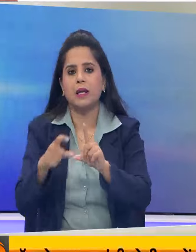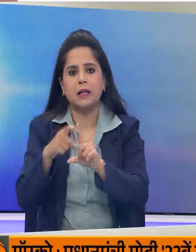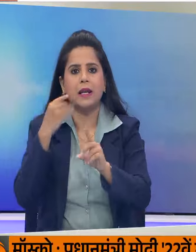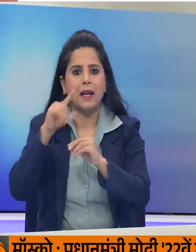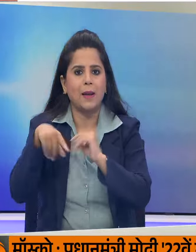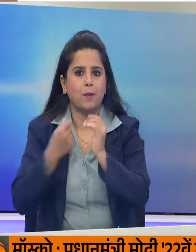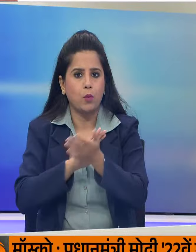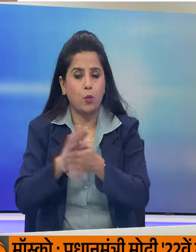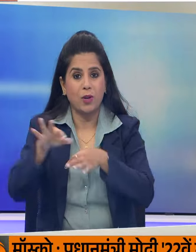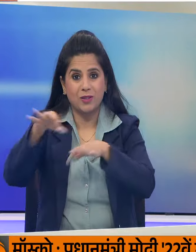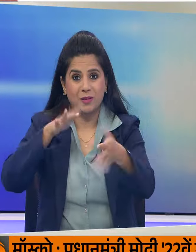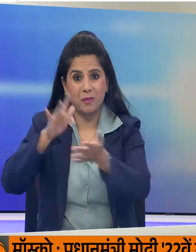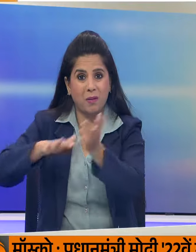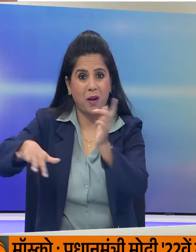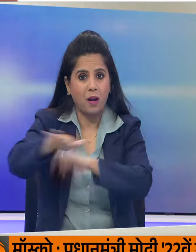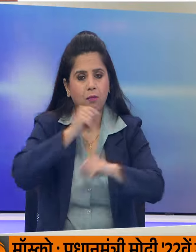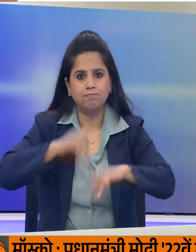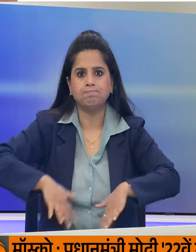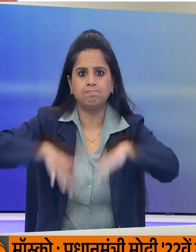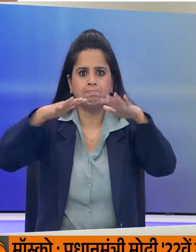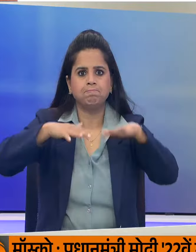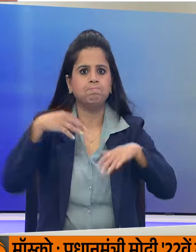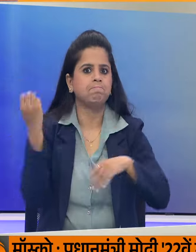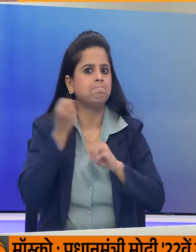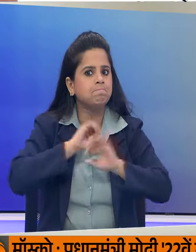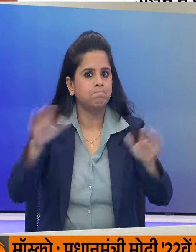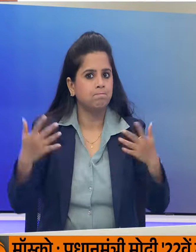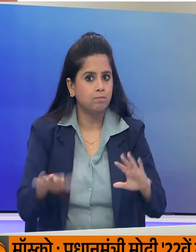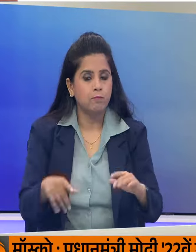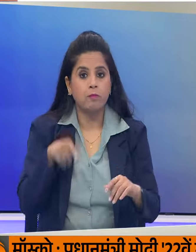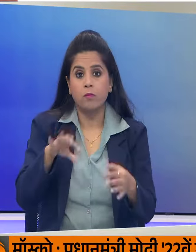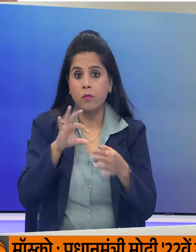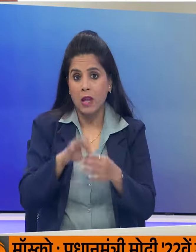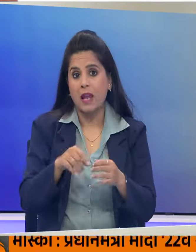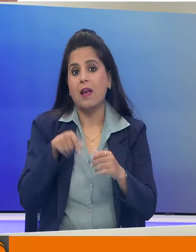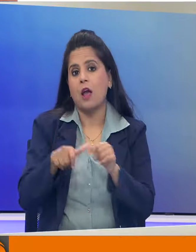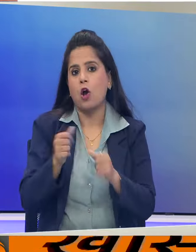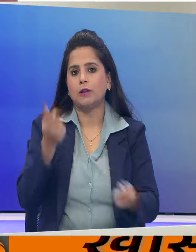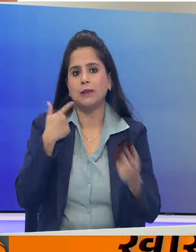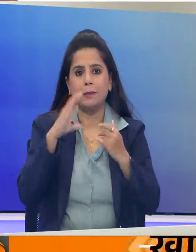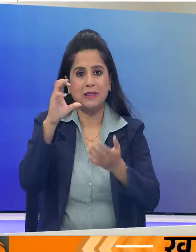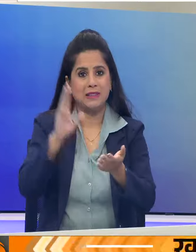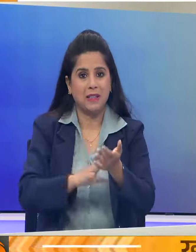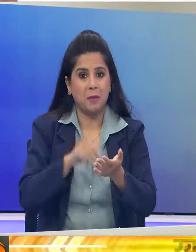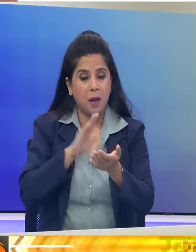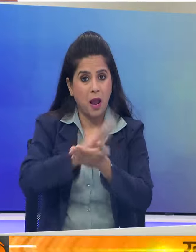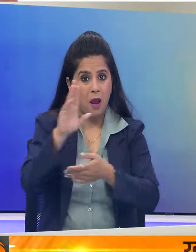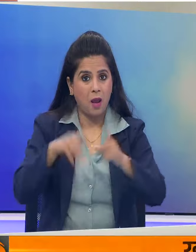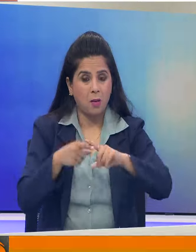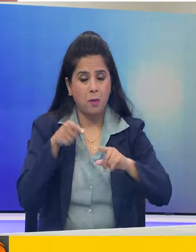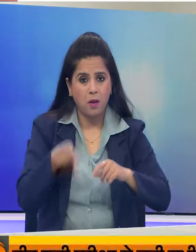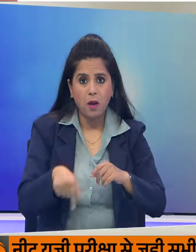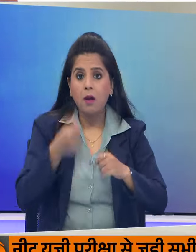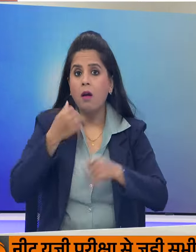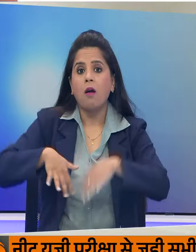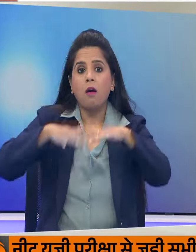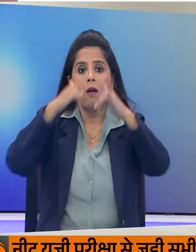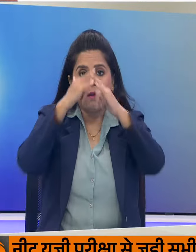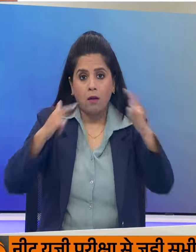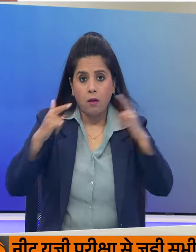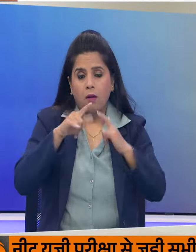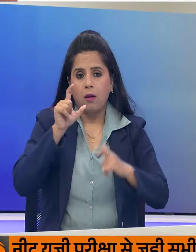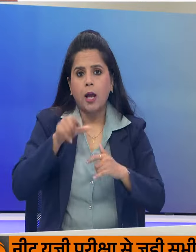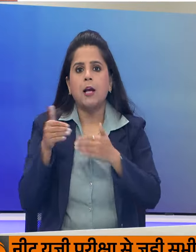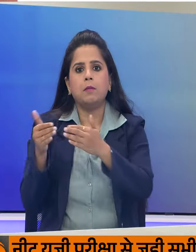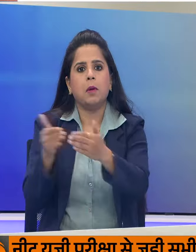डिब्रूगढ़ के शहरी इलाकों में भी बाढ़ का अलर्ट है। इस बीच असम के मुख्यमंत्री हेमंत बिस्व शर्मा ने बाढ़ राहत शिविरों में पीड़ितों